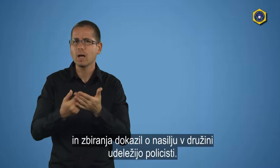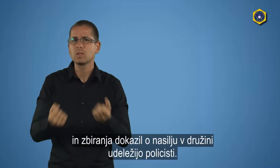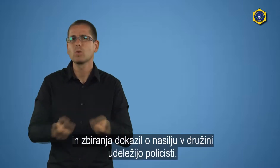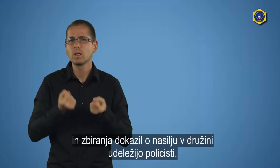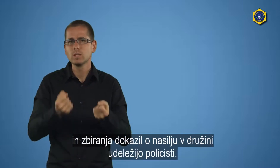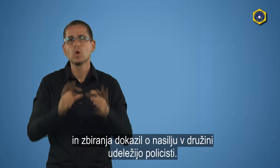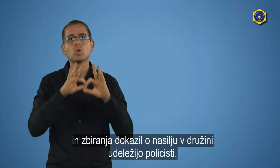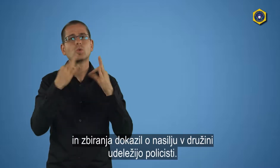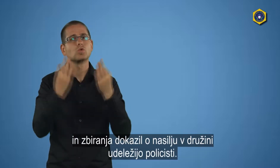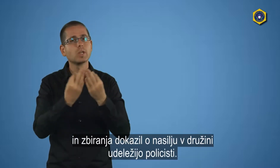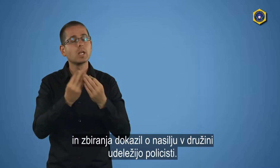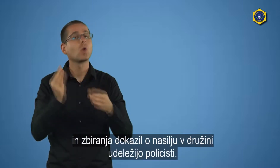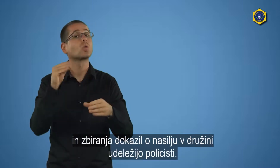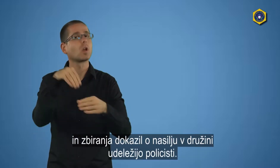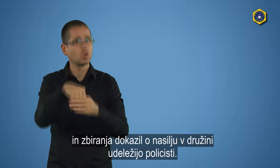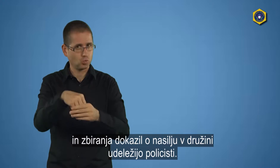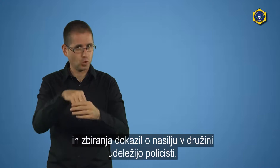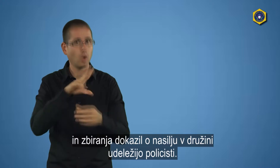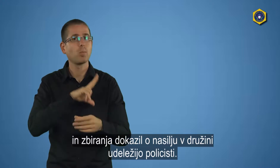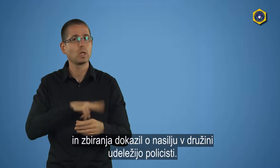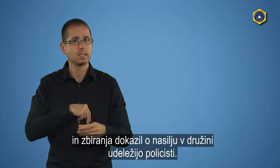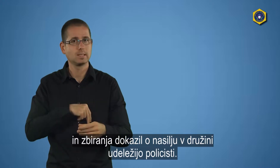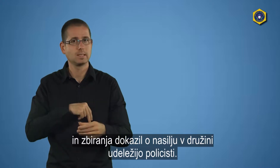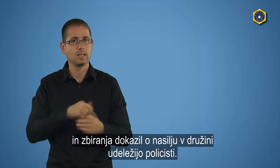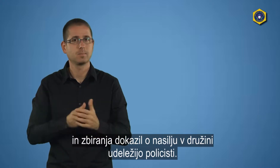v družini udeležijo policisti.